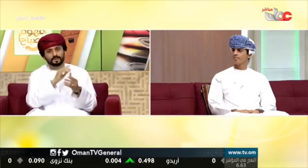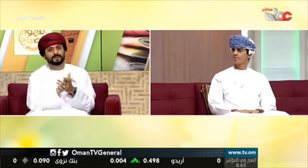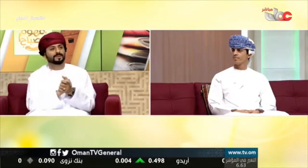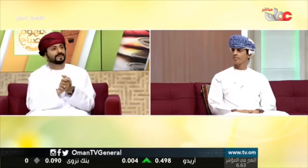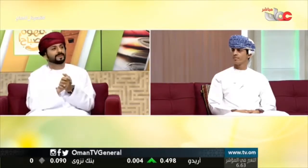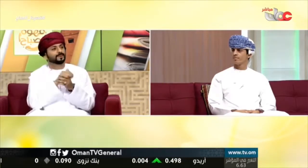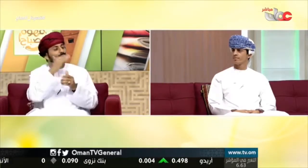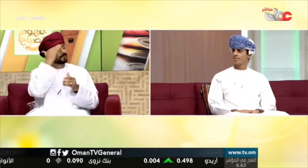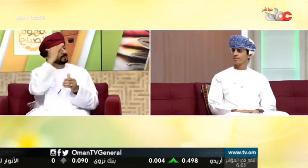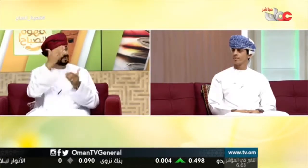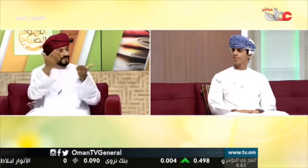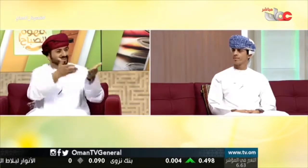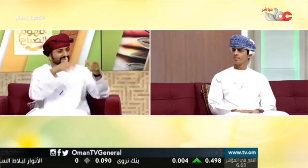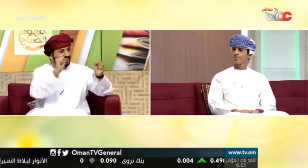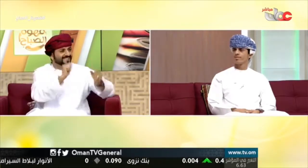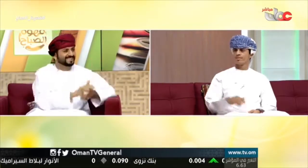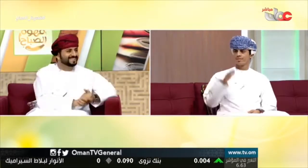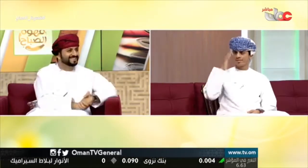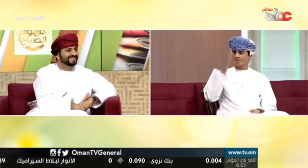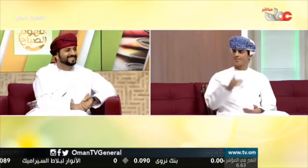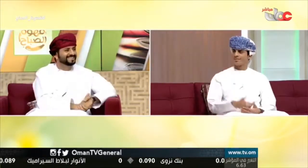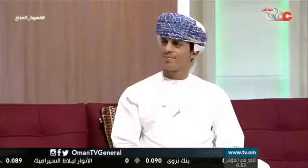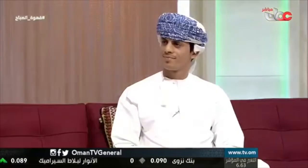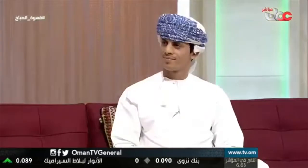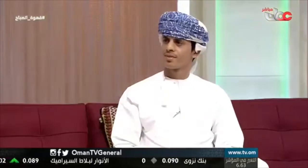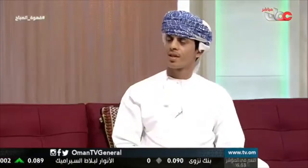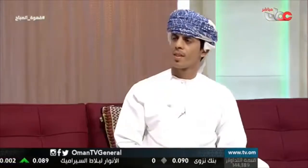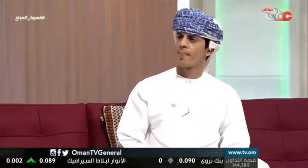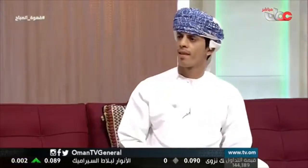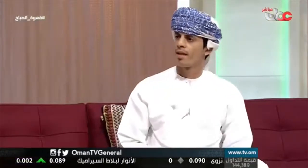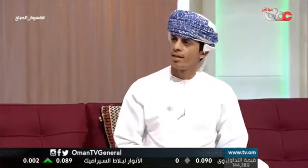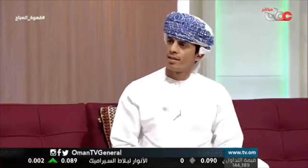باعمالهم. شكرا جزيلا لك يا عرب. شكرا أخي سلطان،